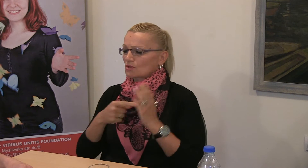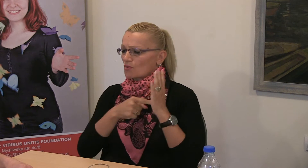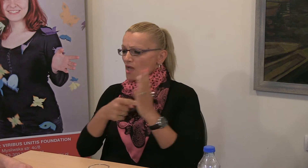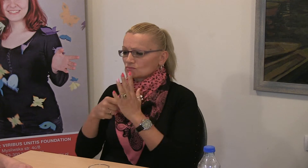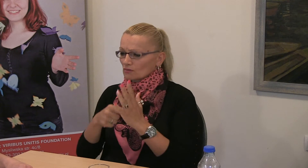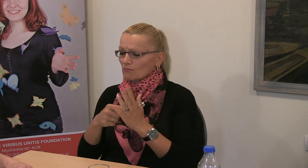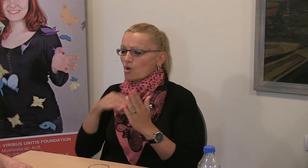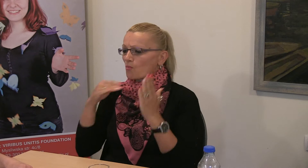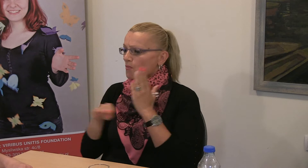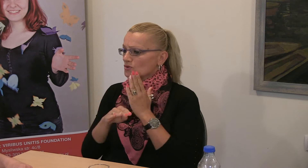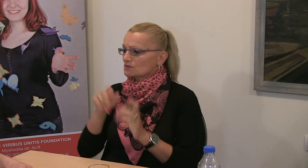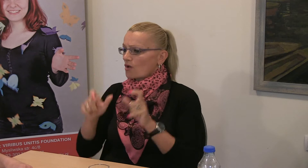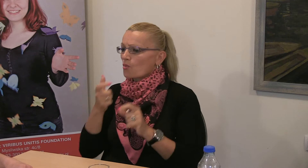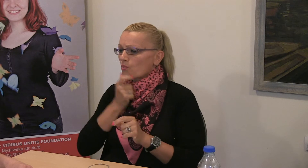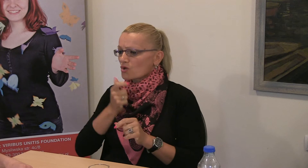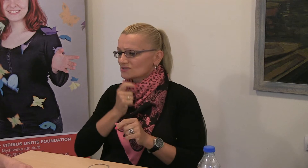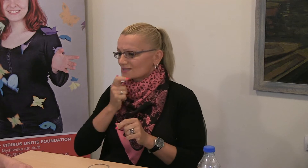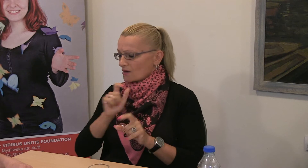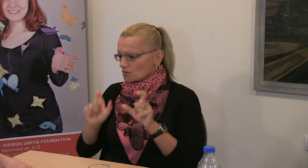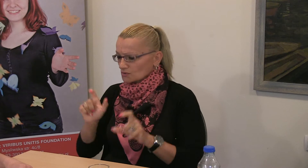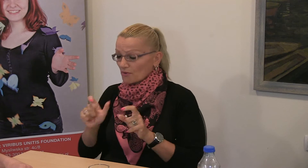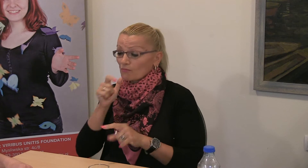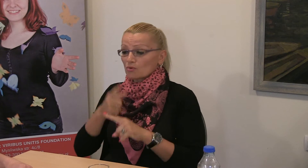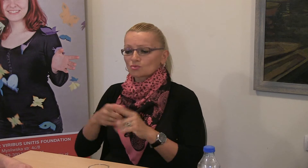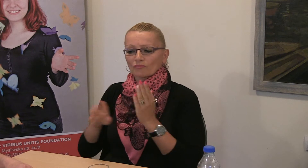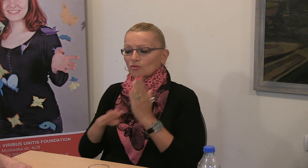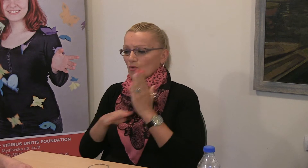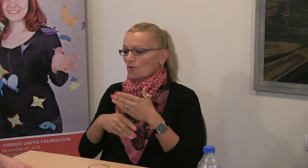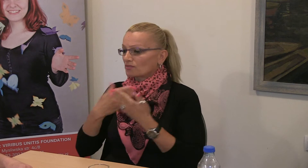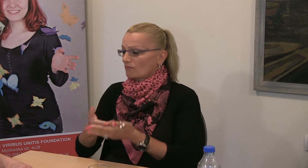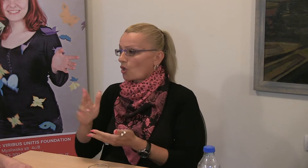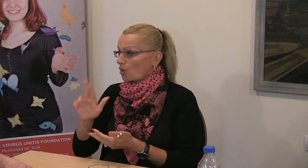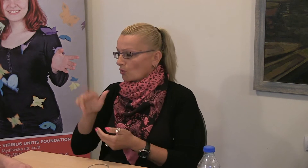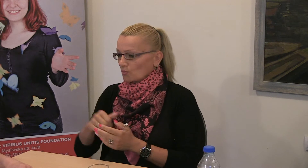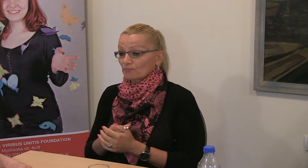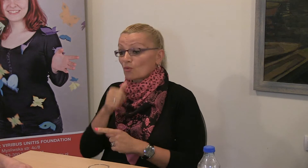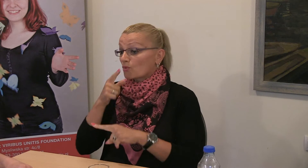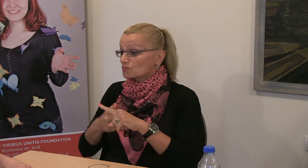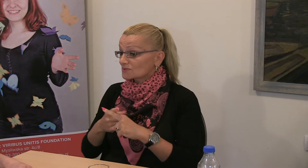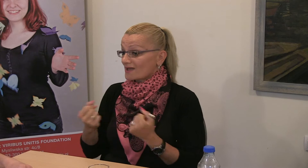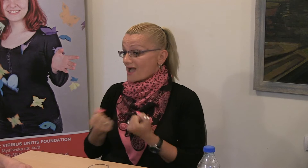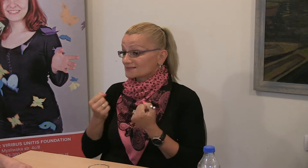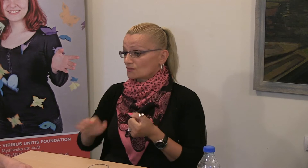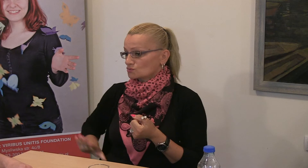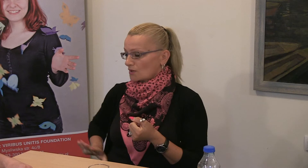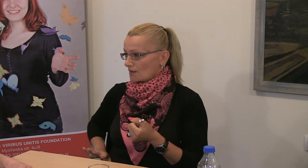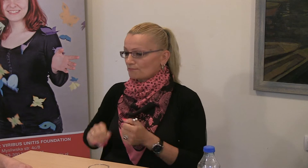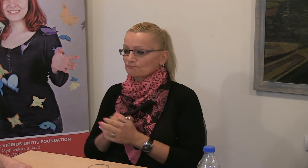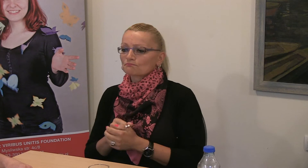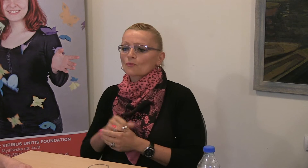Penzioneri su jako aktivni, dosta pomažu starim osobama, plus aktiv žena